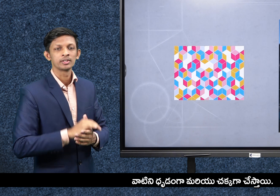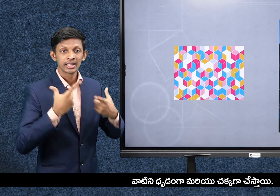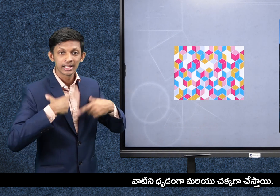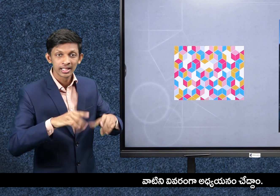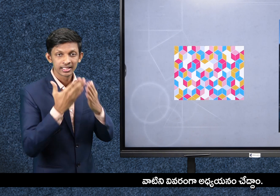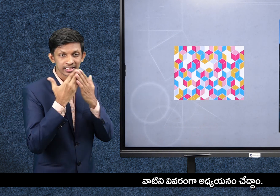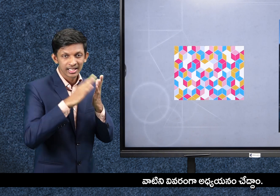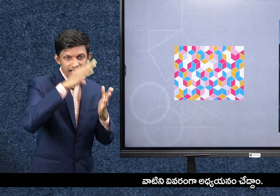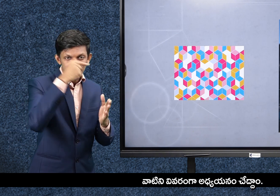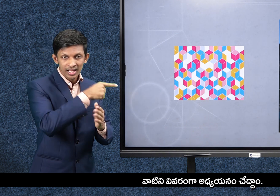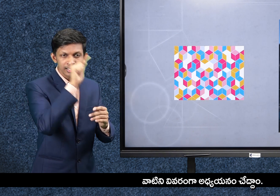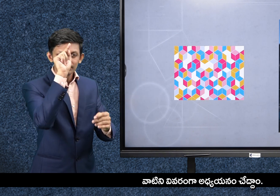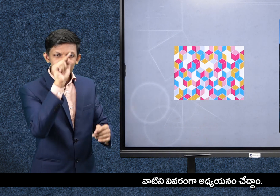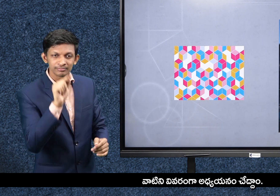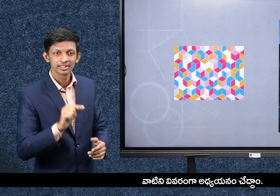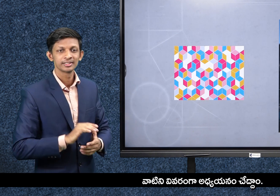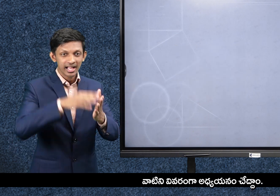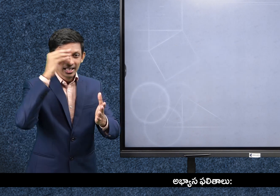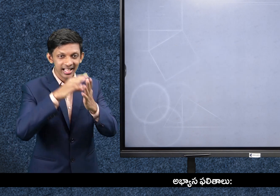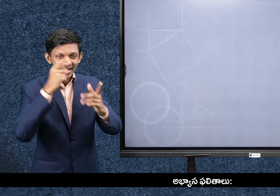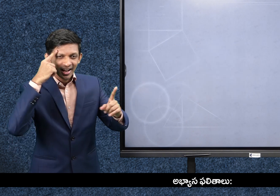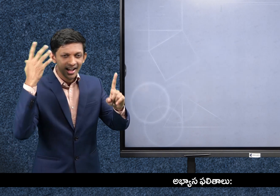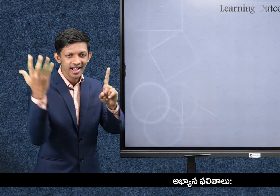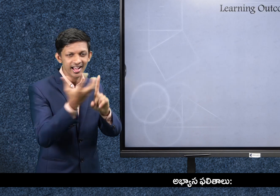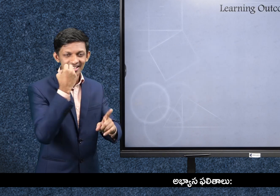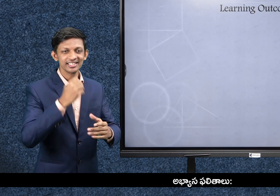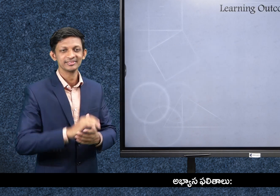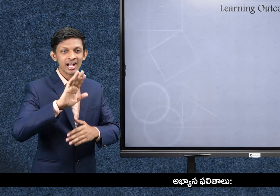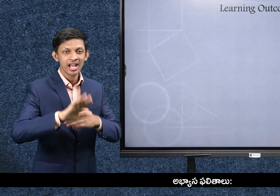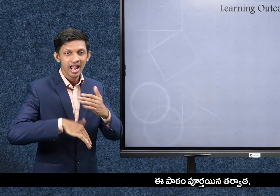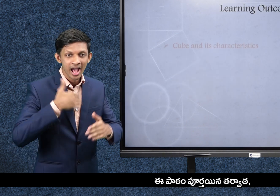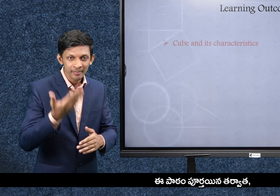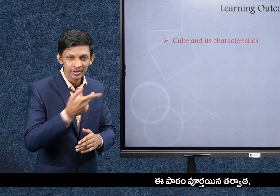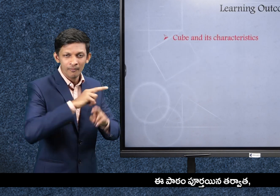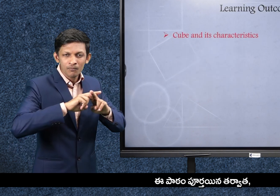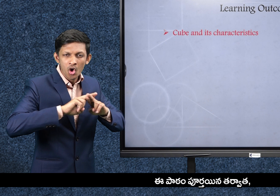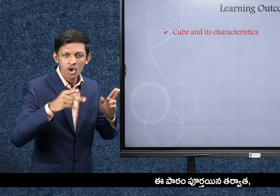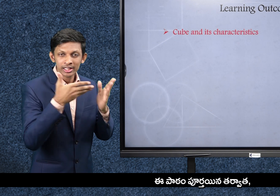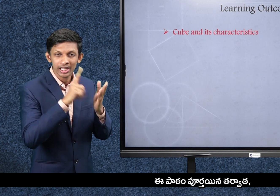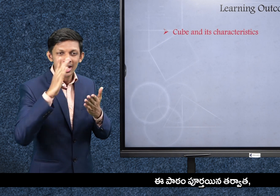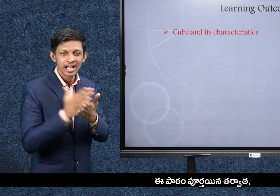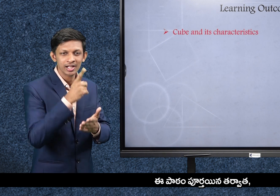వాటిని వివరంగా అధ్యయనం చేద్దాం. అభ్యాస ఫలితాలు. ఈ పాఠం పూర్తయిన తరువాత